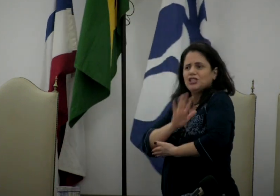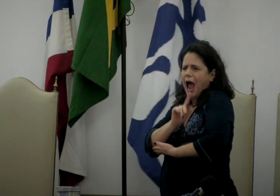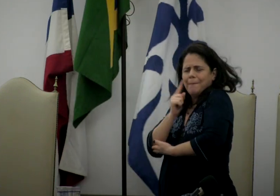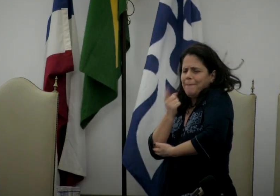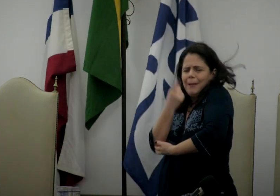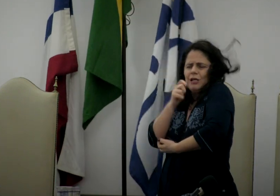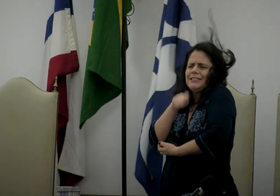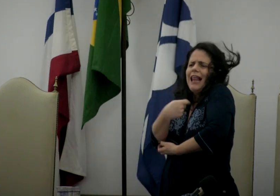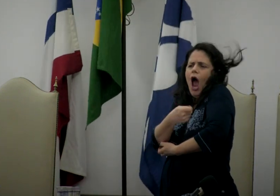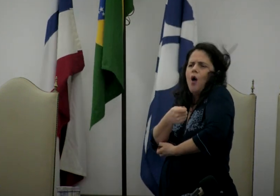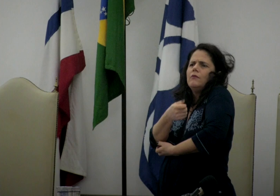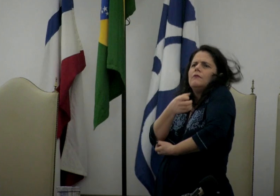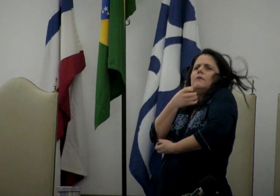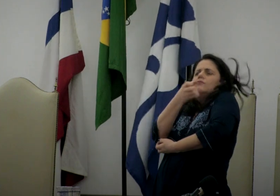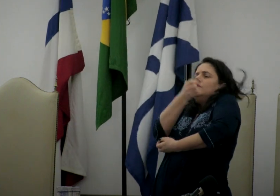coisa, mas o bebê,